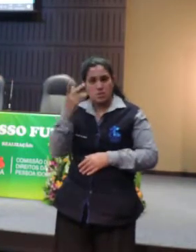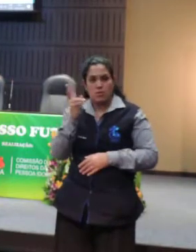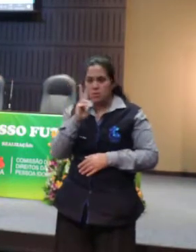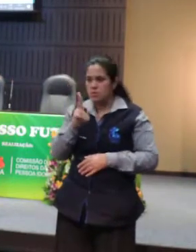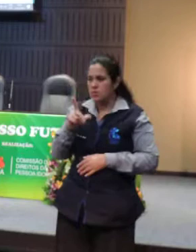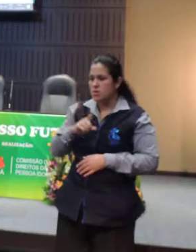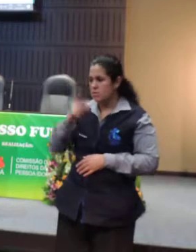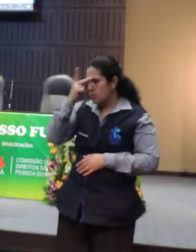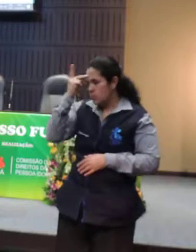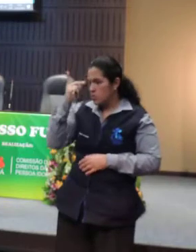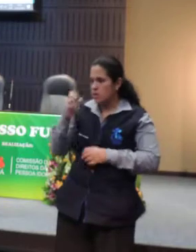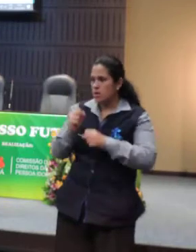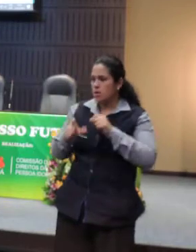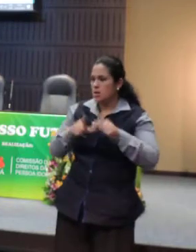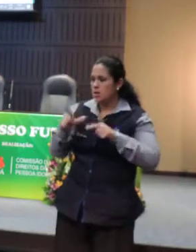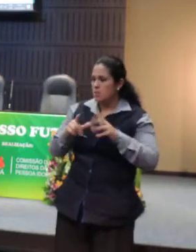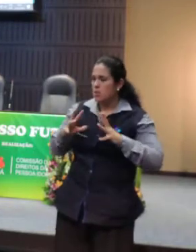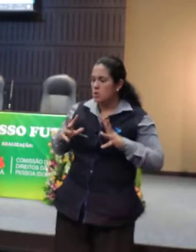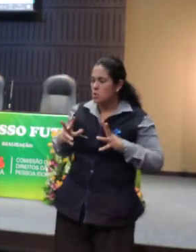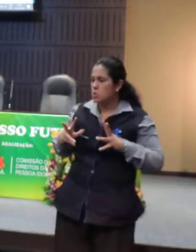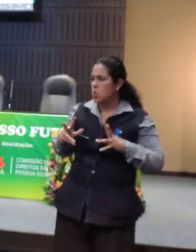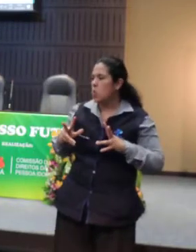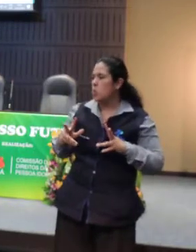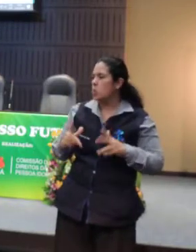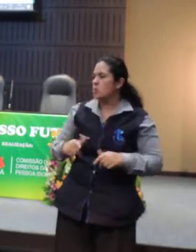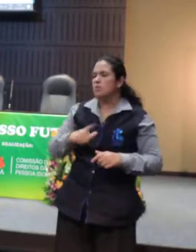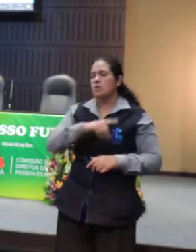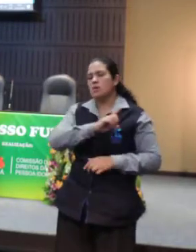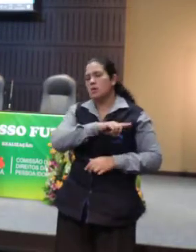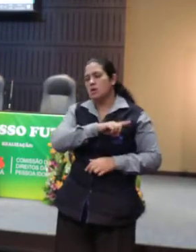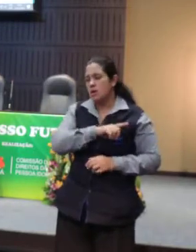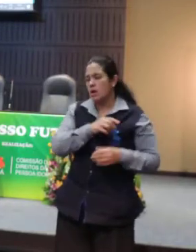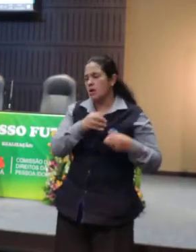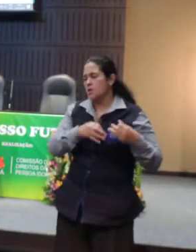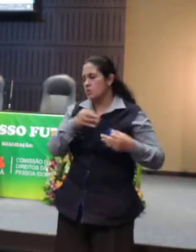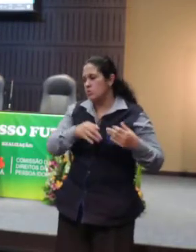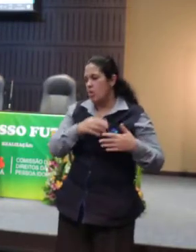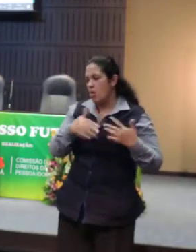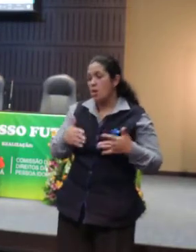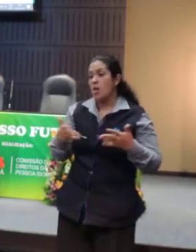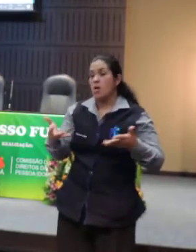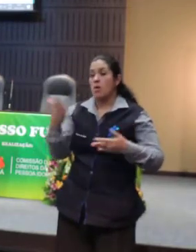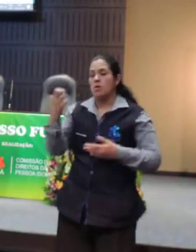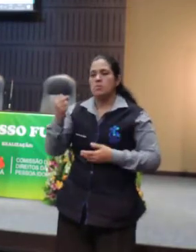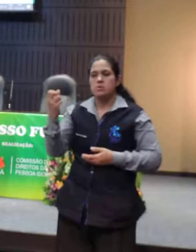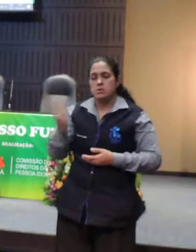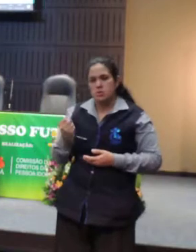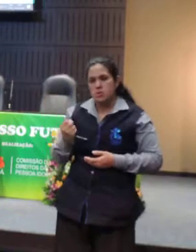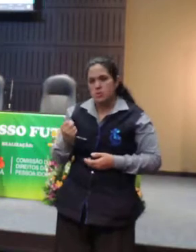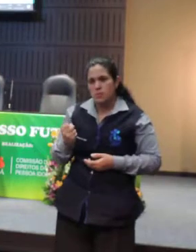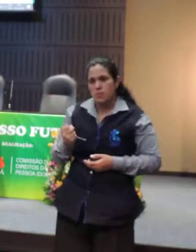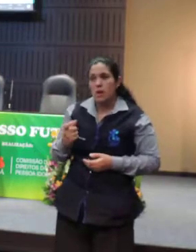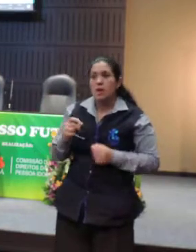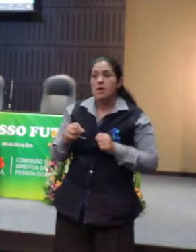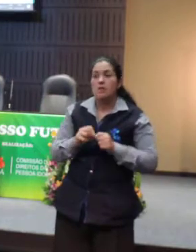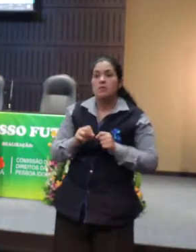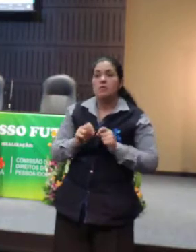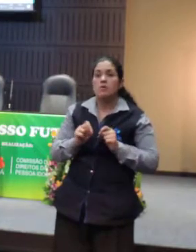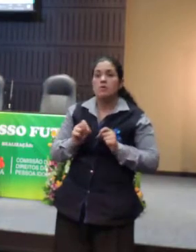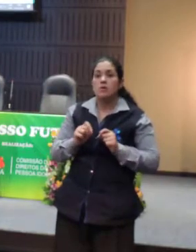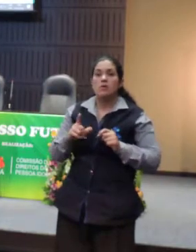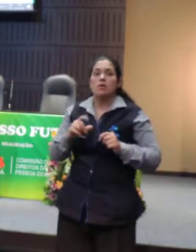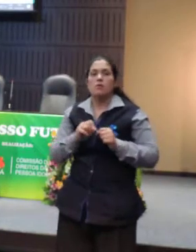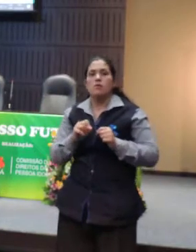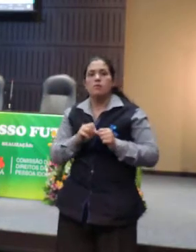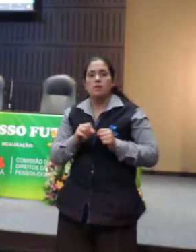vida inteira trabalhando, foi delegado, foi juiz, tal, daqui a pouco aposenta. Aí vem para fazer o trabalho